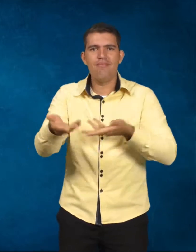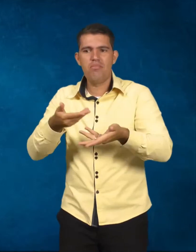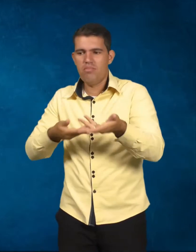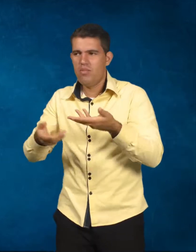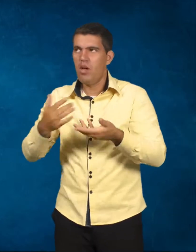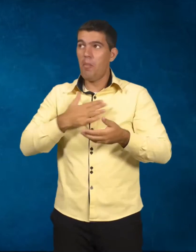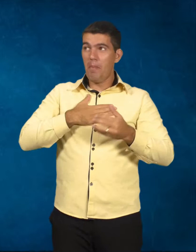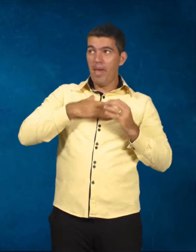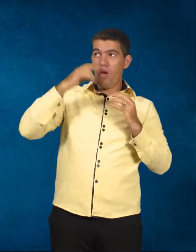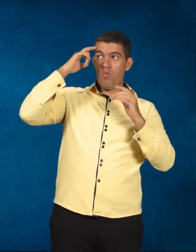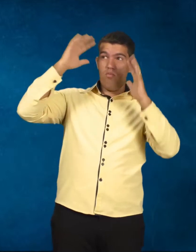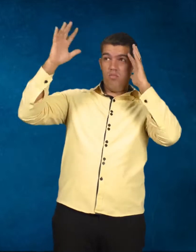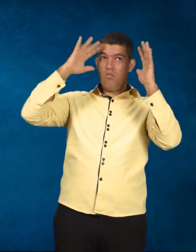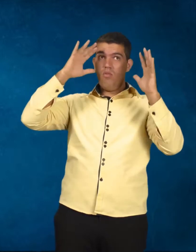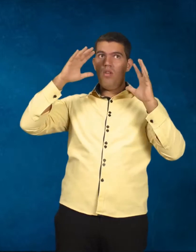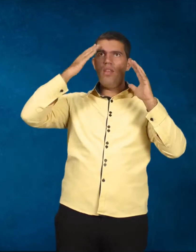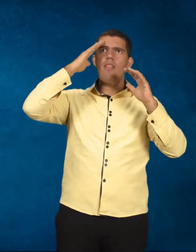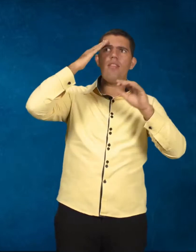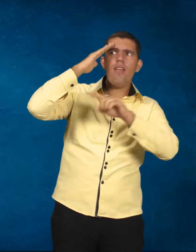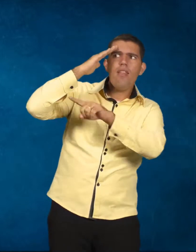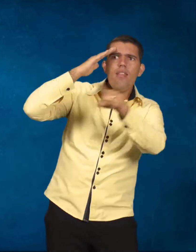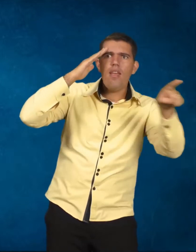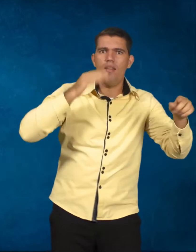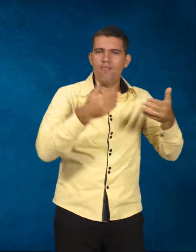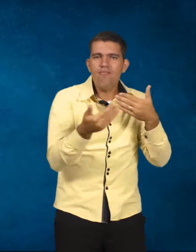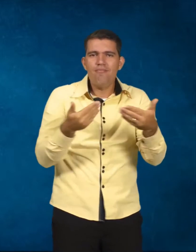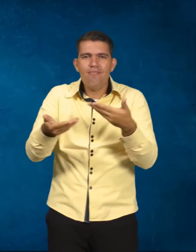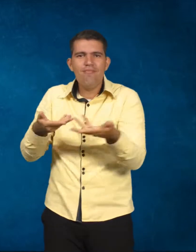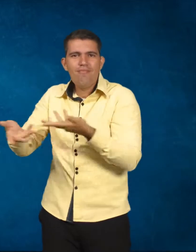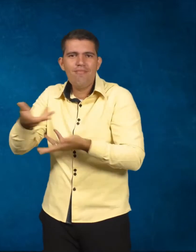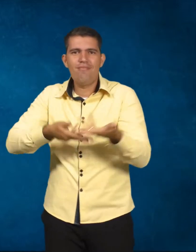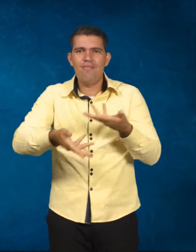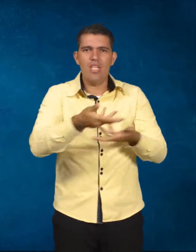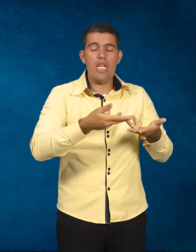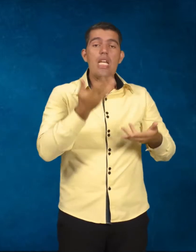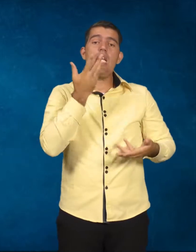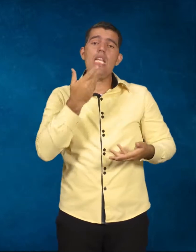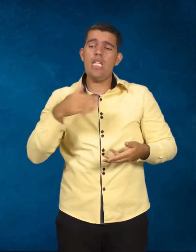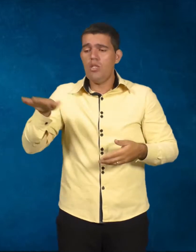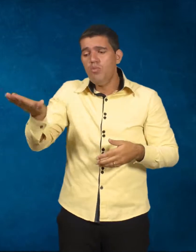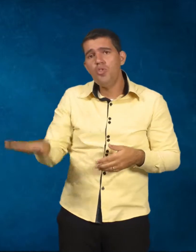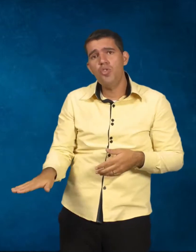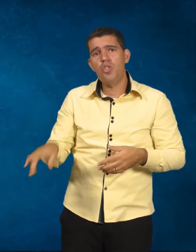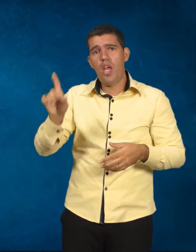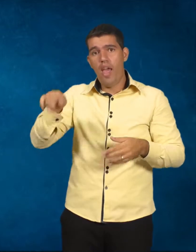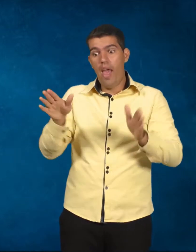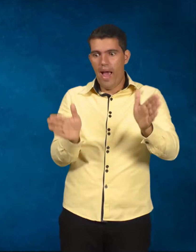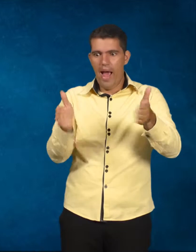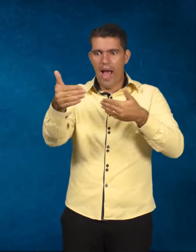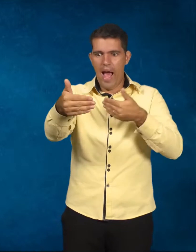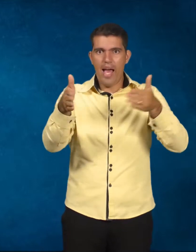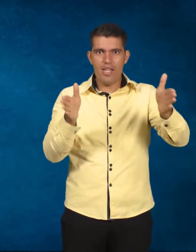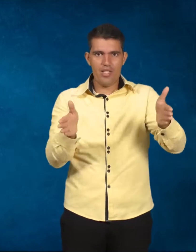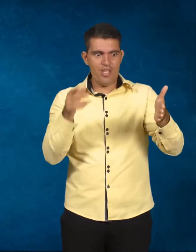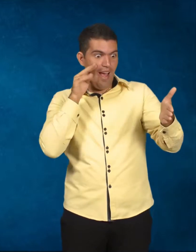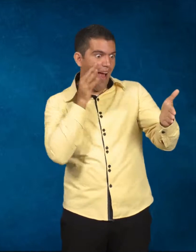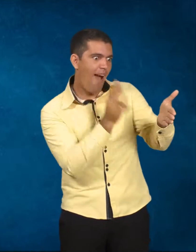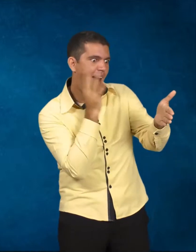mundo, para entendê-lo. Muitas vezes, uma criança pequena dará mais atenção à caixa que embrulha um presente do que